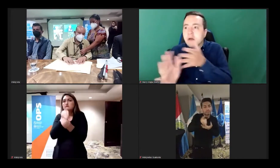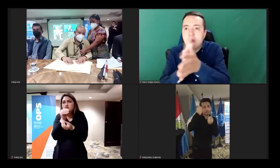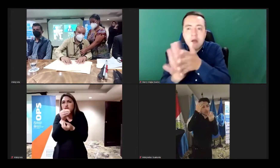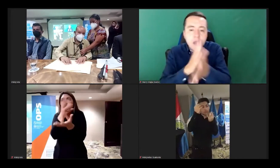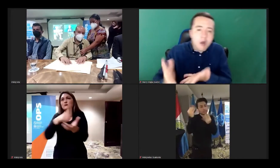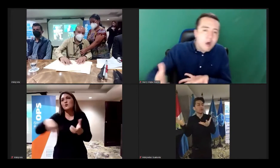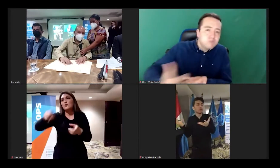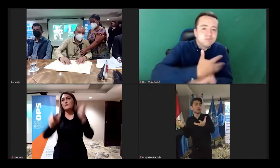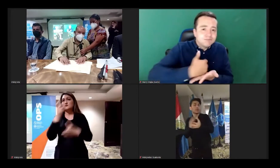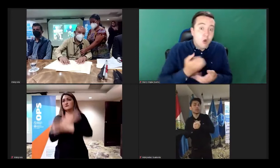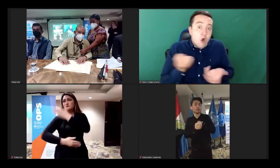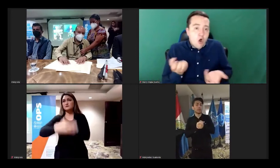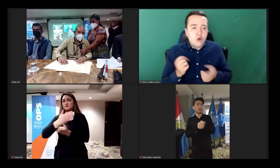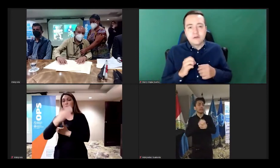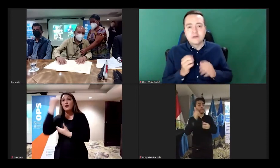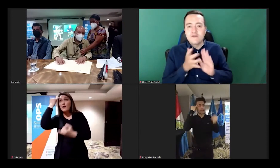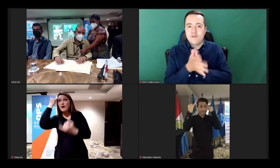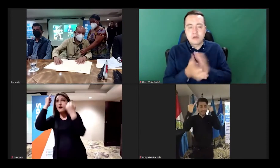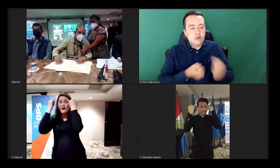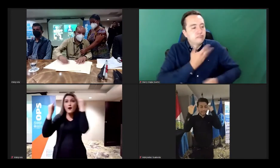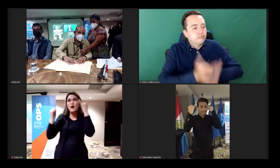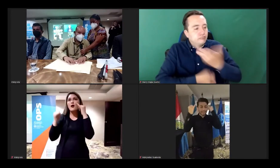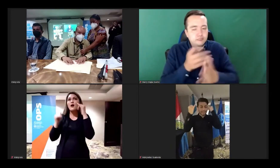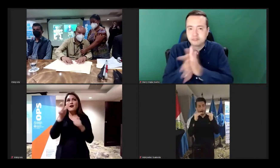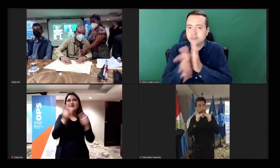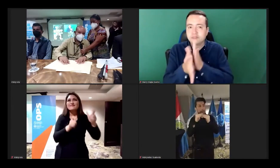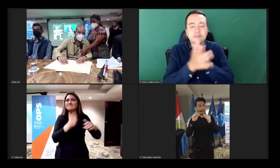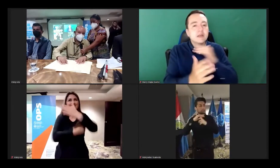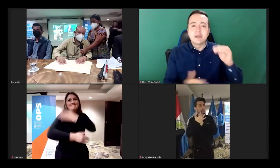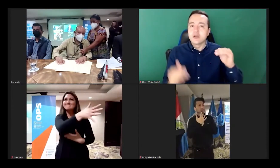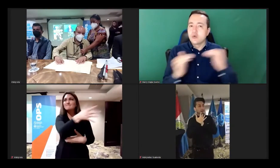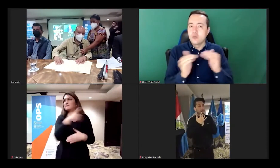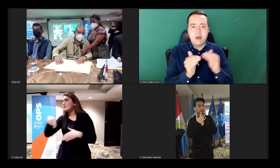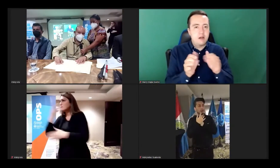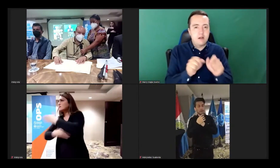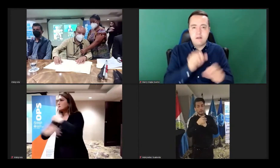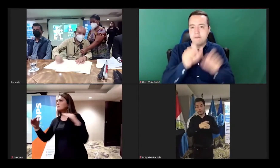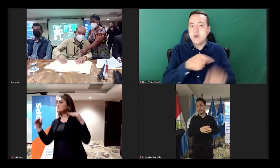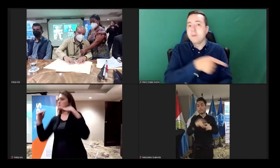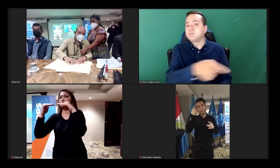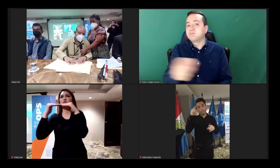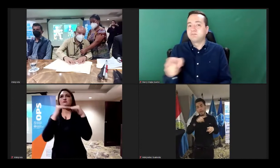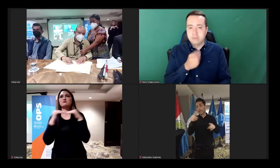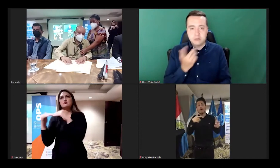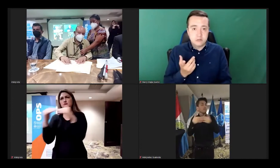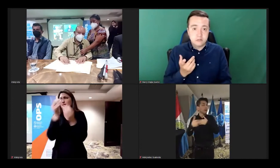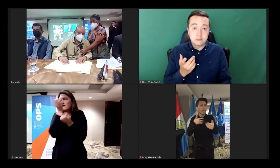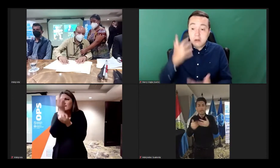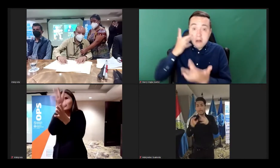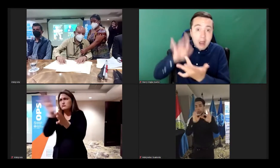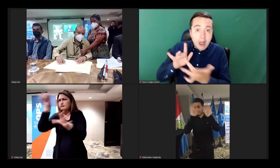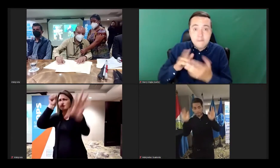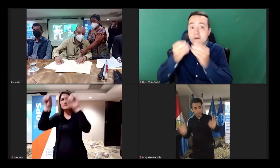información de ideas en igualdad de condiciones con las demás mediante cualquier forma